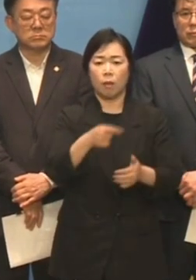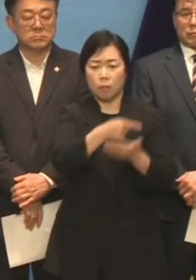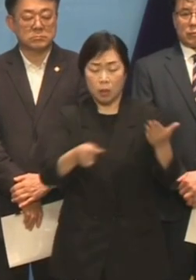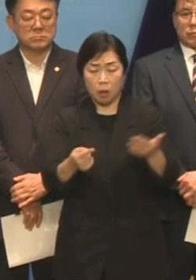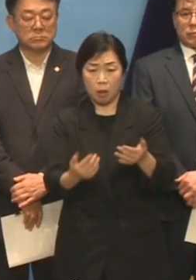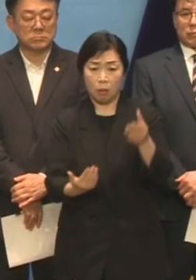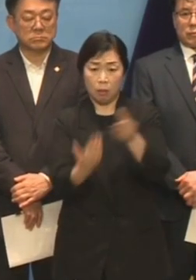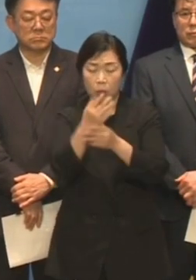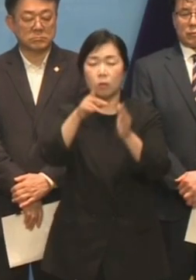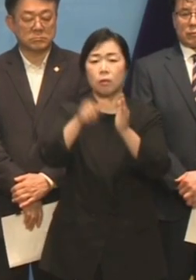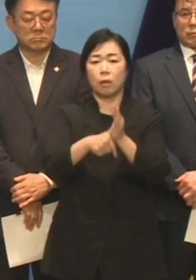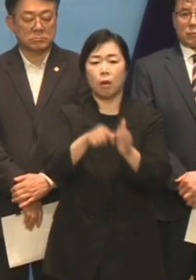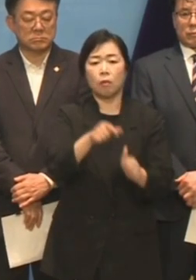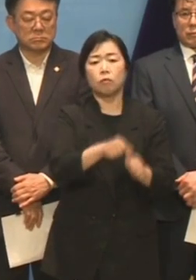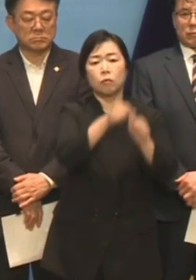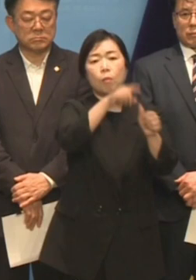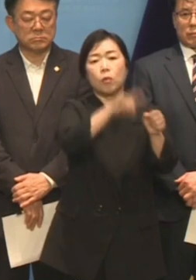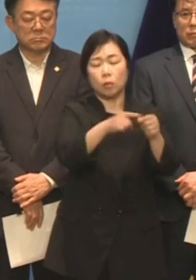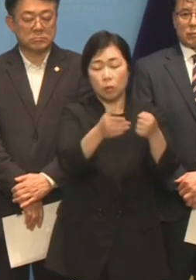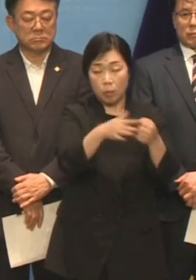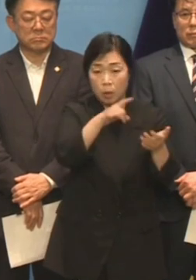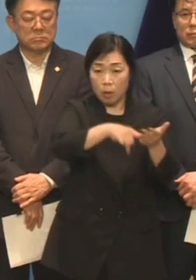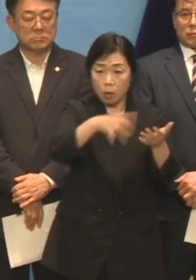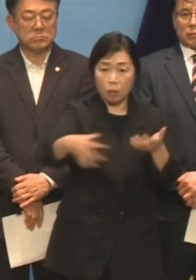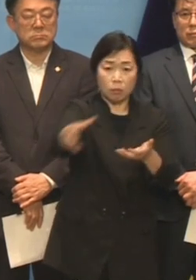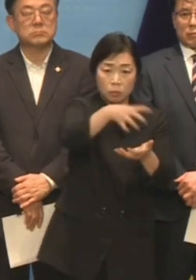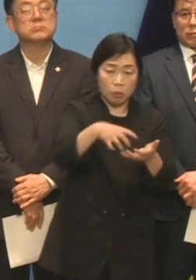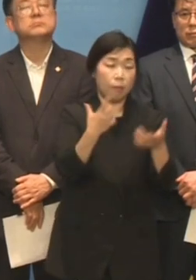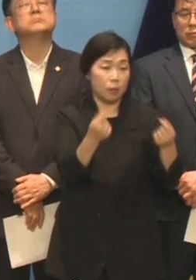때 그거 구제하라고 세금 걷는 거 아닌가요?